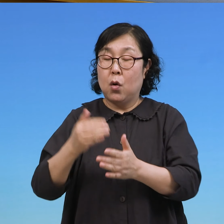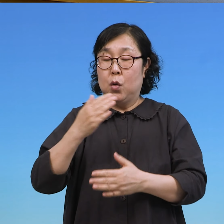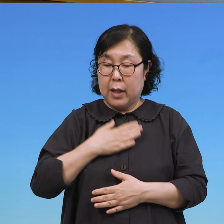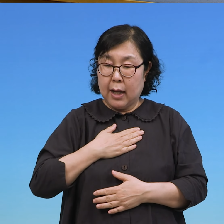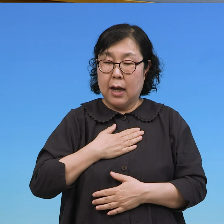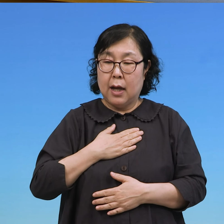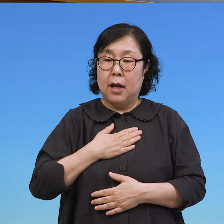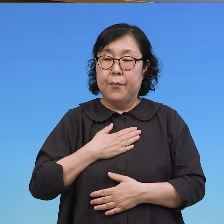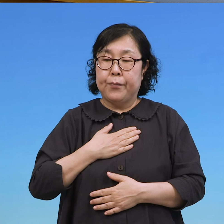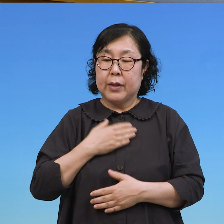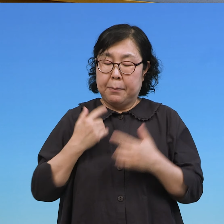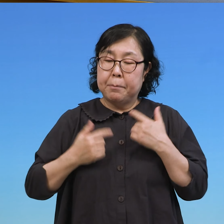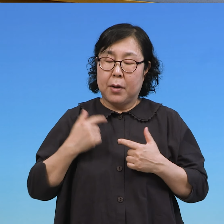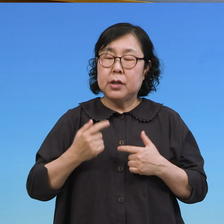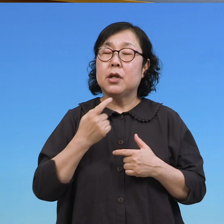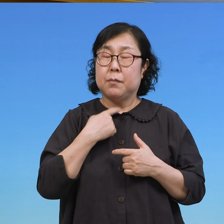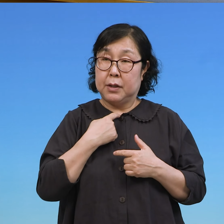기뻤고요,